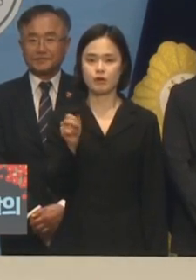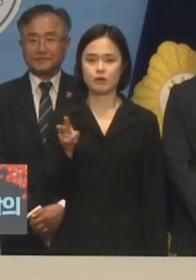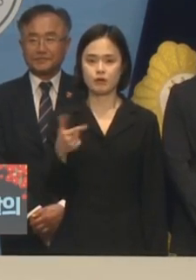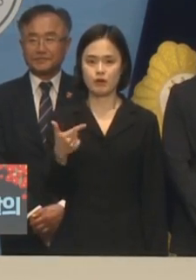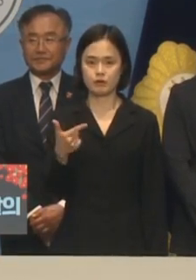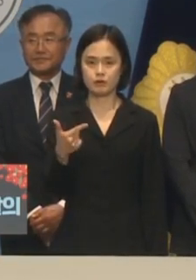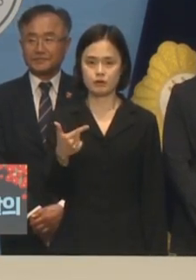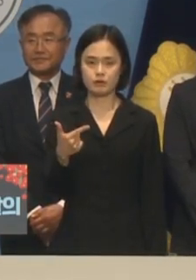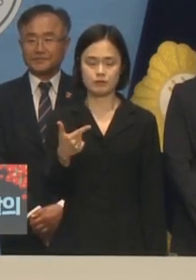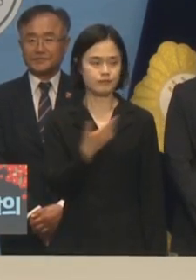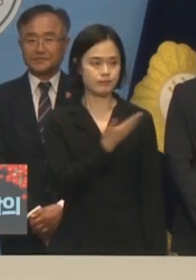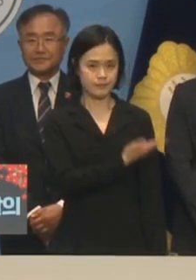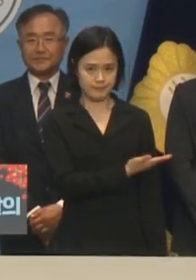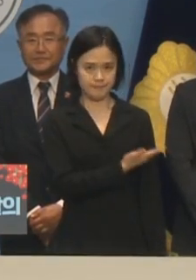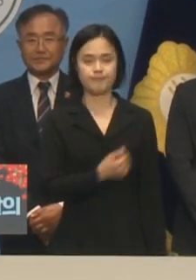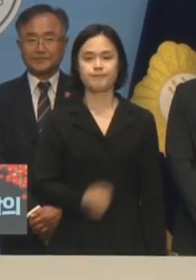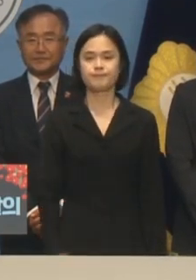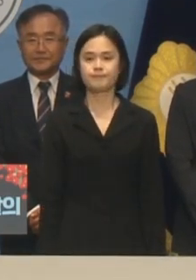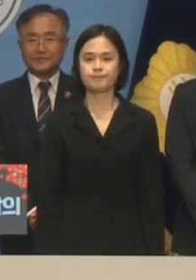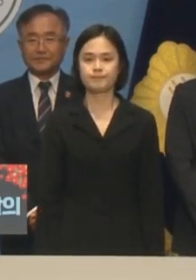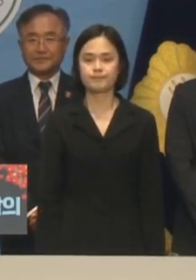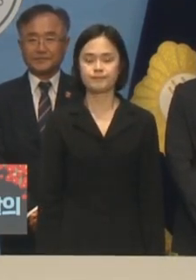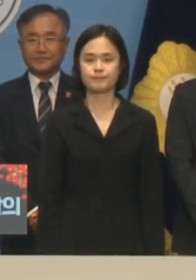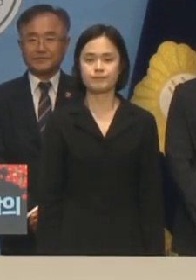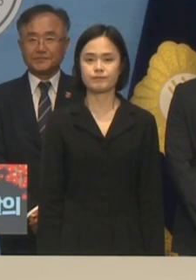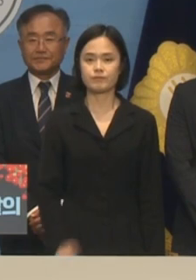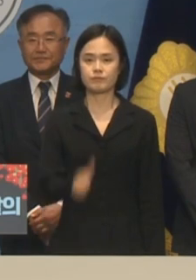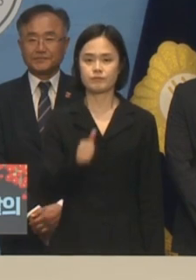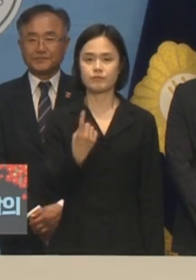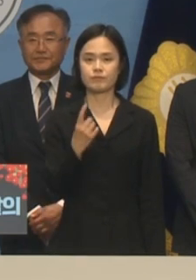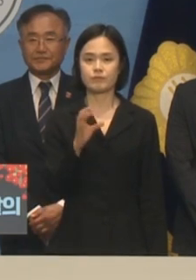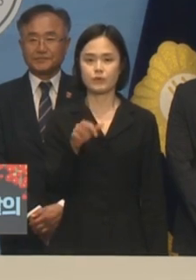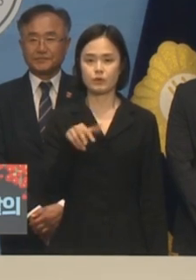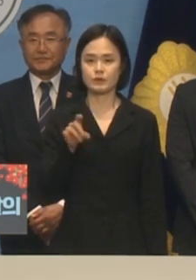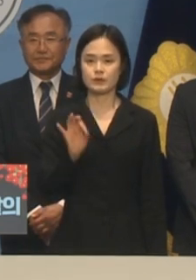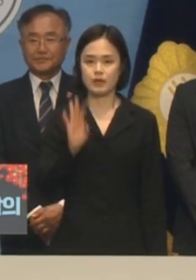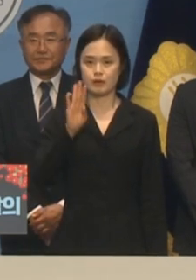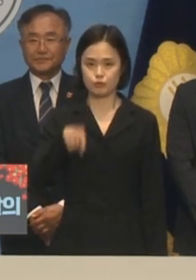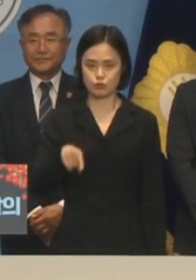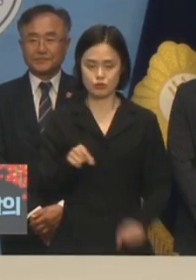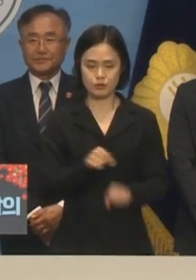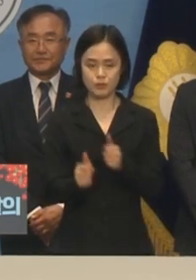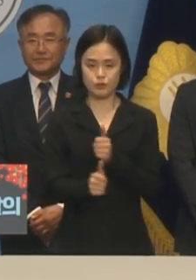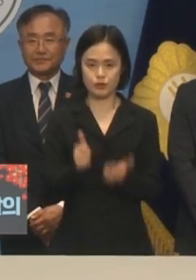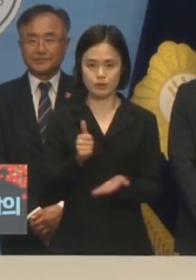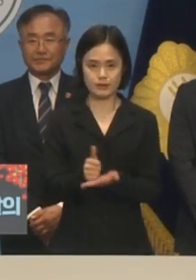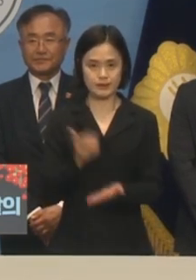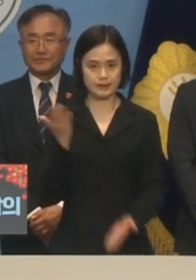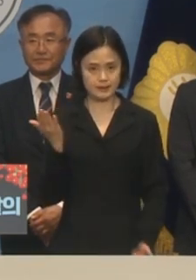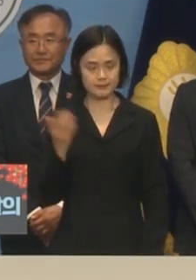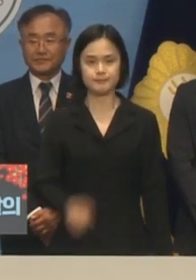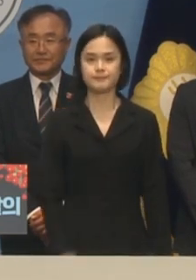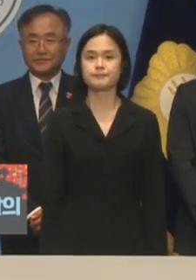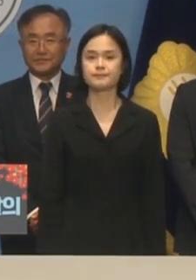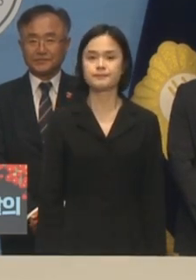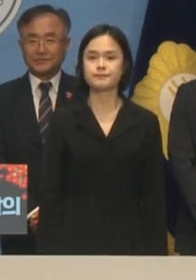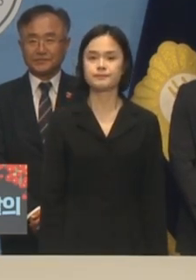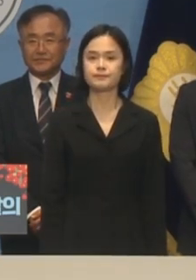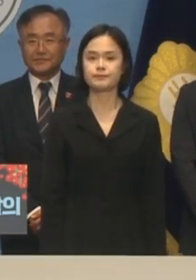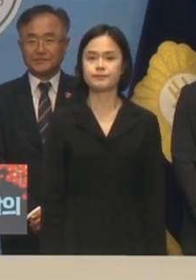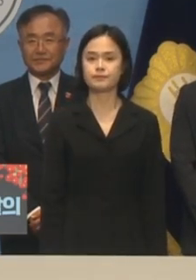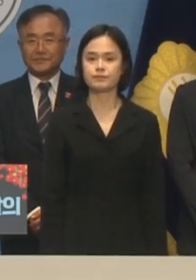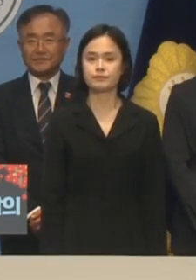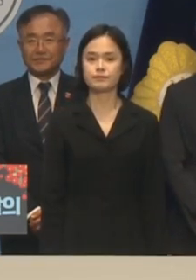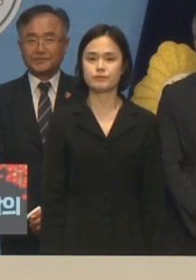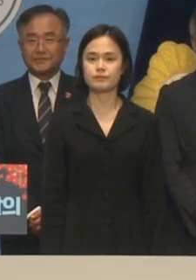하셨습니다. 네, 홍창부 특별위원장님 오셨습니다. 네, 그리고